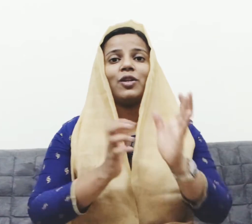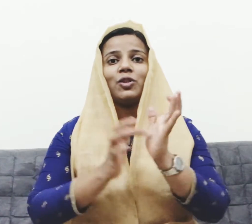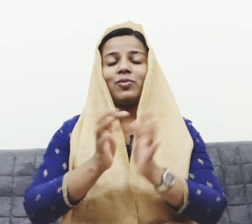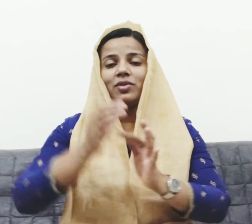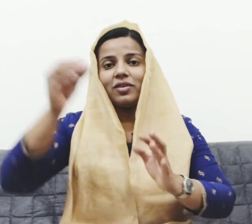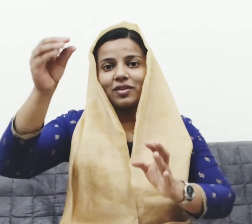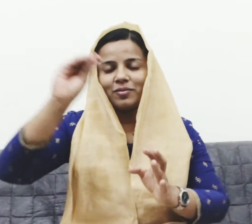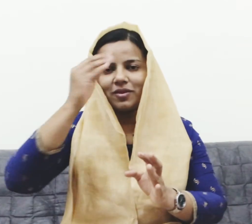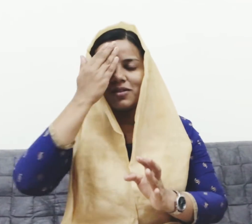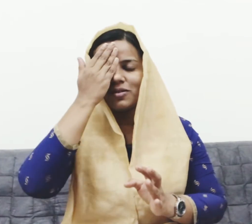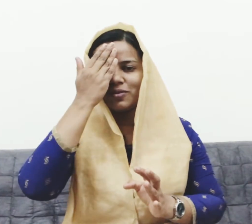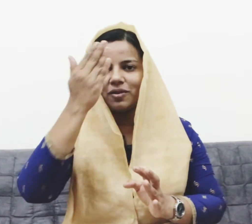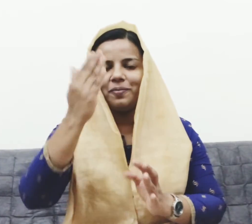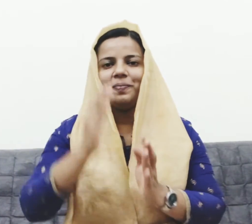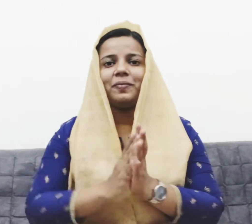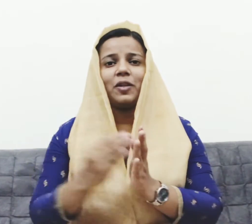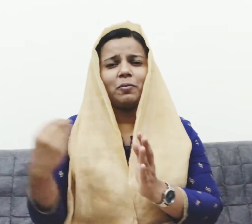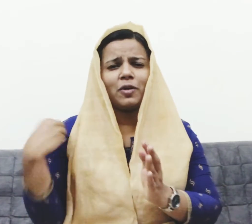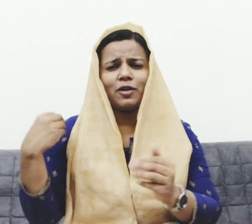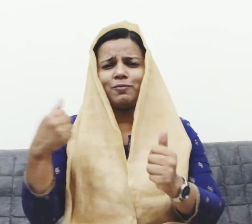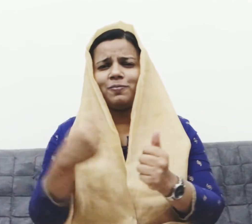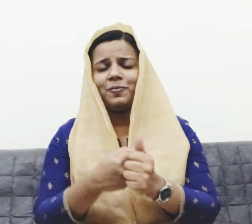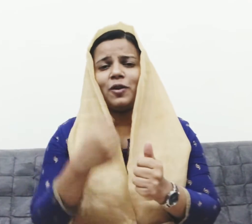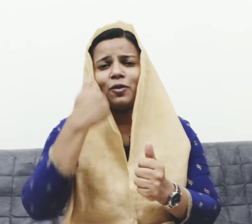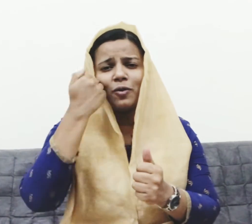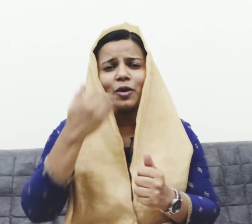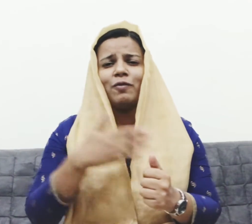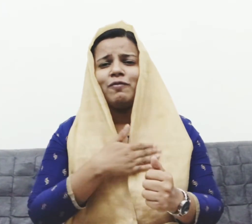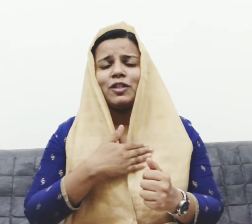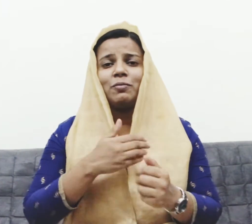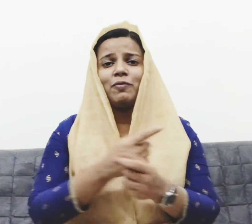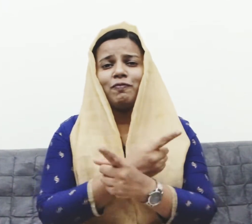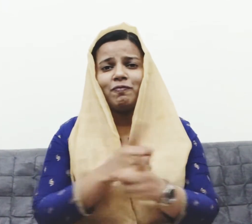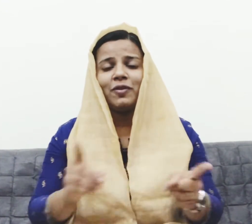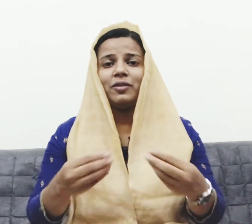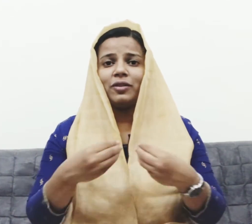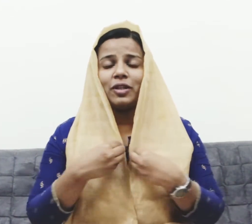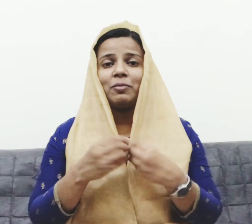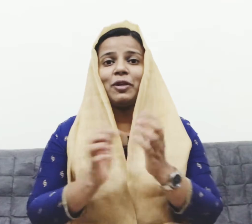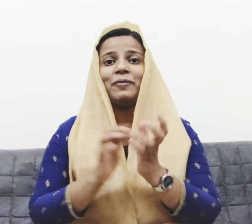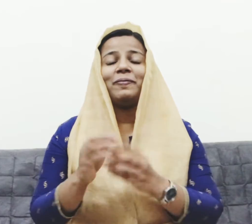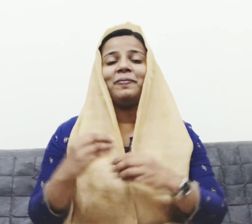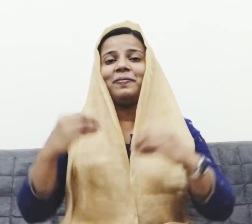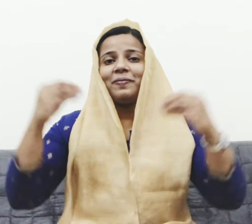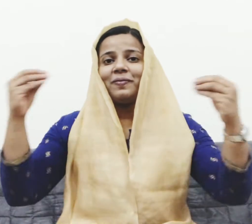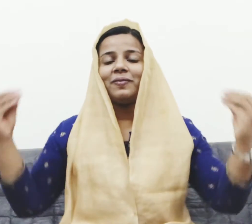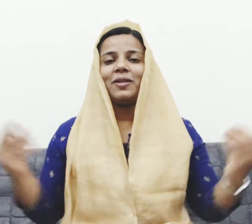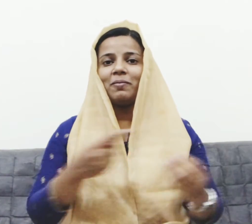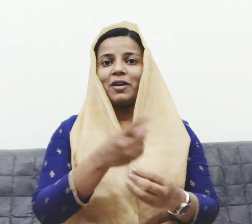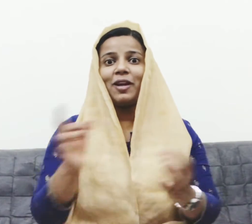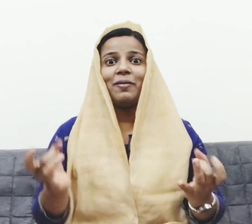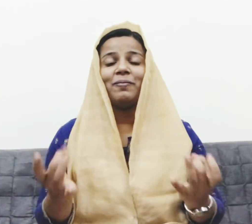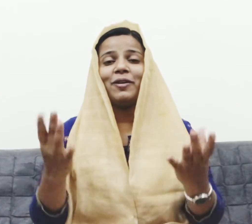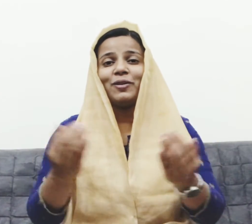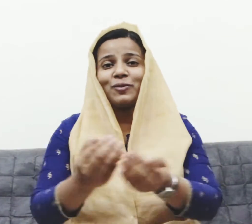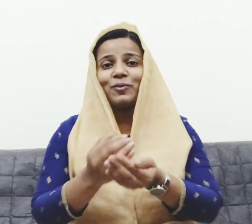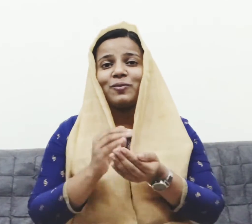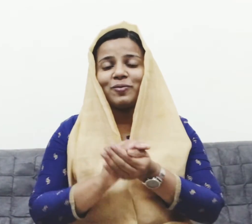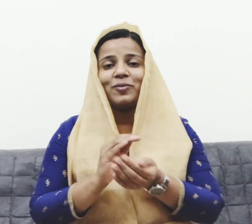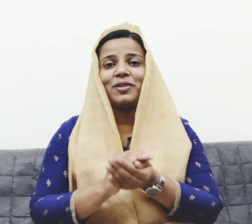നടത്തുന്ന ദൈവകൃപയ്ക്കായിട്ട് നമുക്ക് സ്തോത്രം ചെയ്യാം. അനർത്ഥങ്ങൾ, അപകടങ്ങൾ, രോഗങ്ങൾ, ദുഃഖങ്ങൾ നൊക്കെയും വിടുവിക്കുകയും അങ്ങനെ തങ്ക ചെറുകടിക്കുള്ളിൽ നമ്മളെ ഈ പകൽക്കാലം സൂക്ഷിക്കുകയും